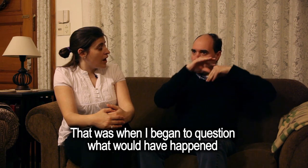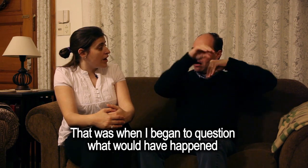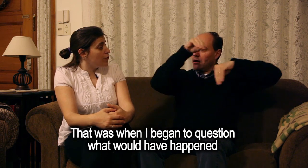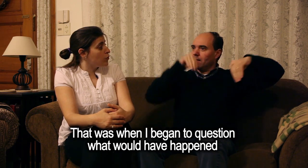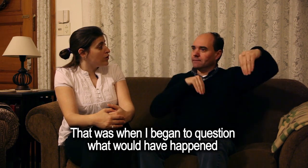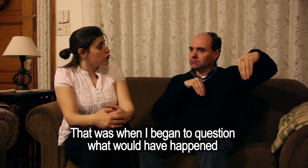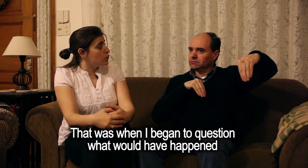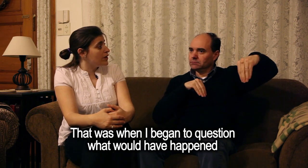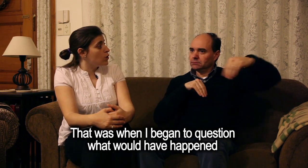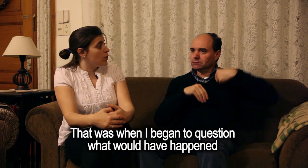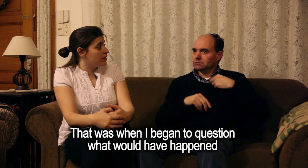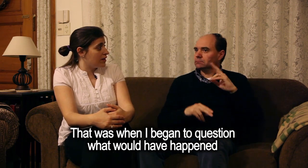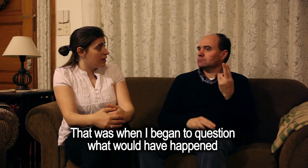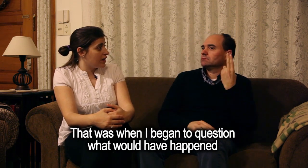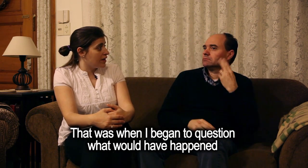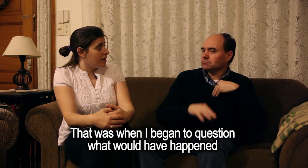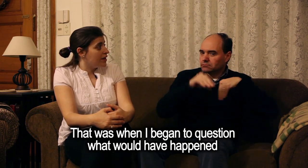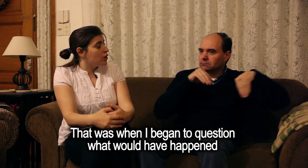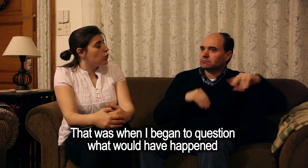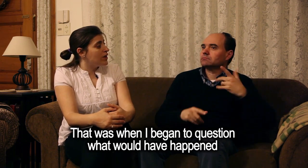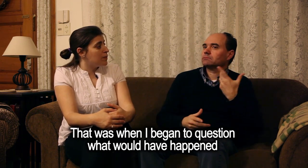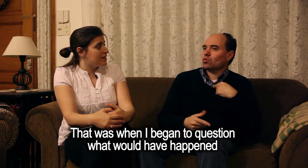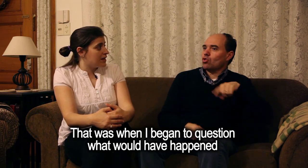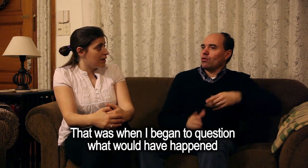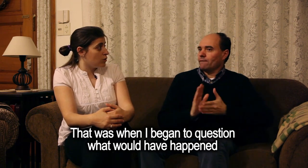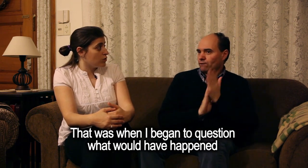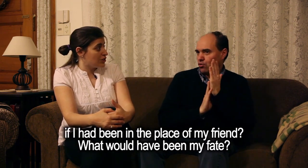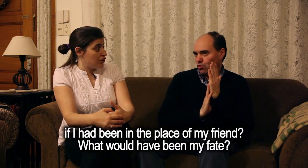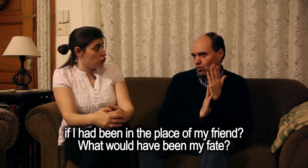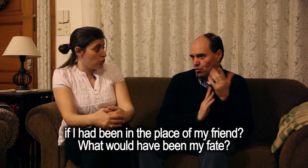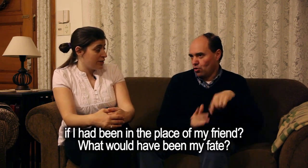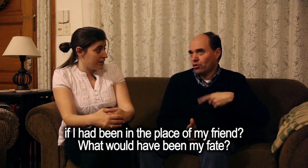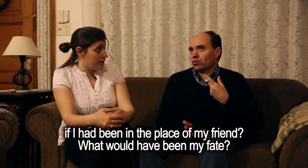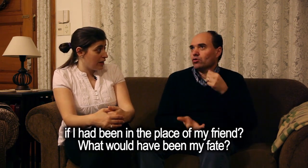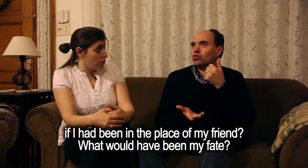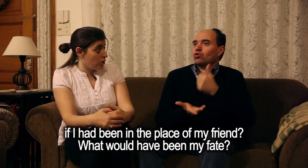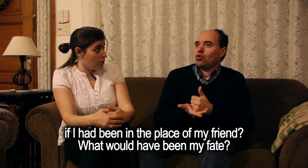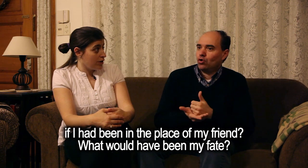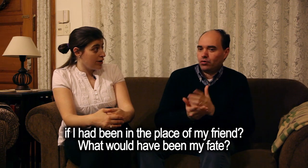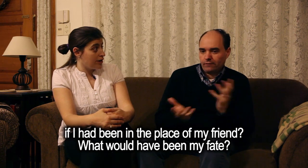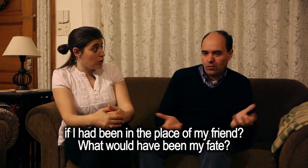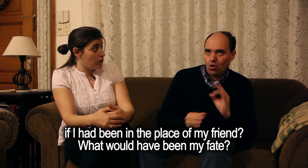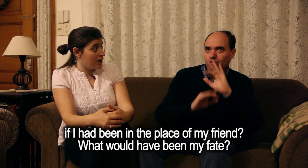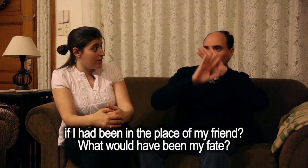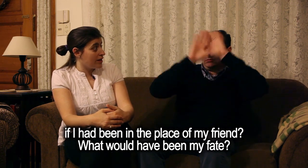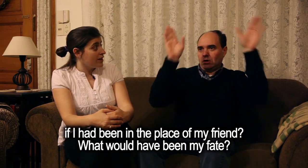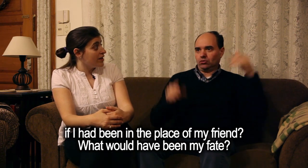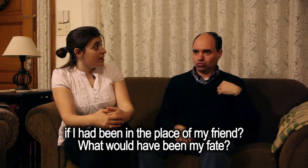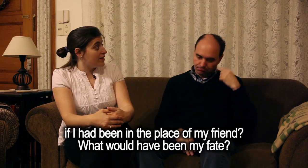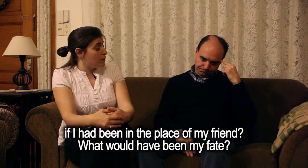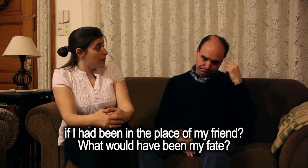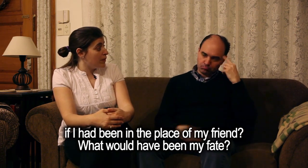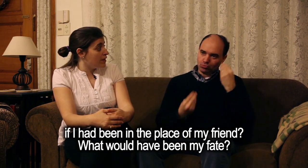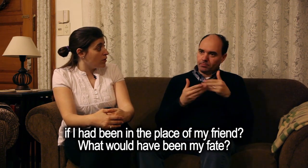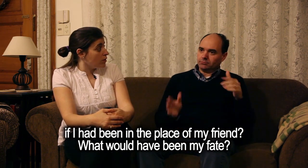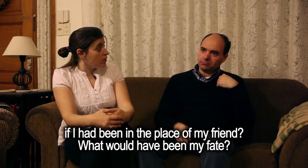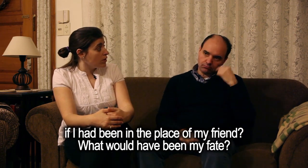Ahí fue cuando yo me di cuenta de que qué hubiera pasado si yo hubiese estado en el lugar de mi amigo, cuál